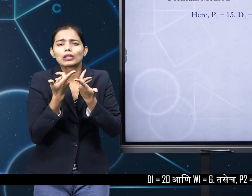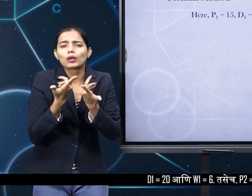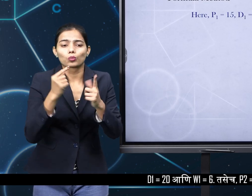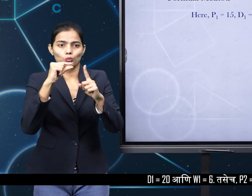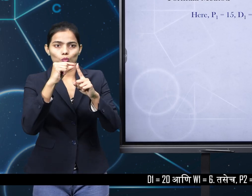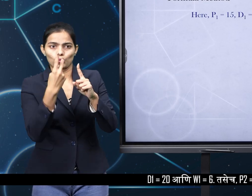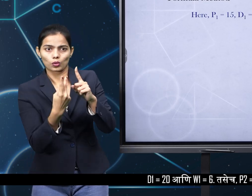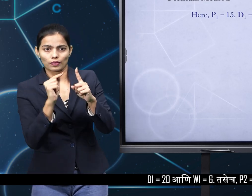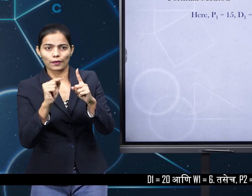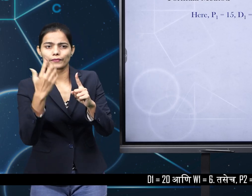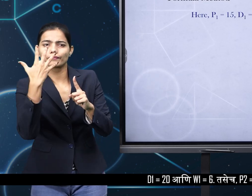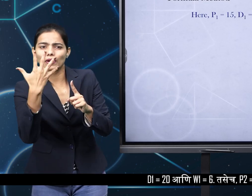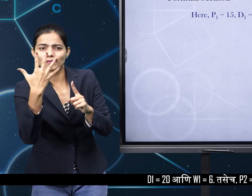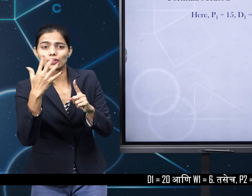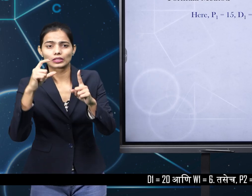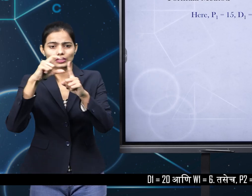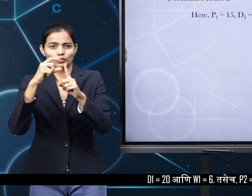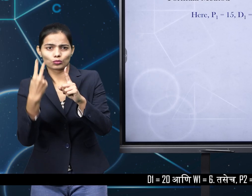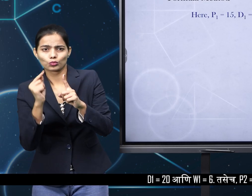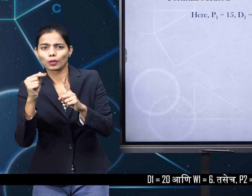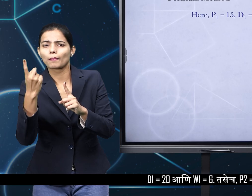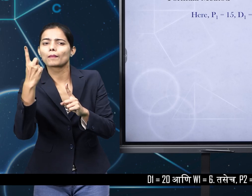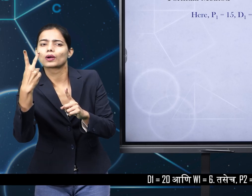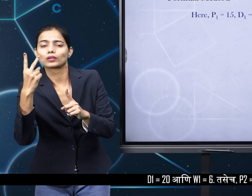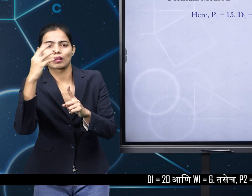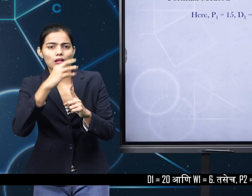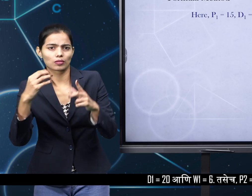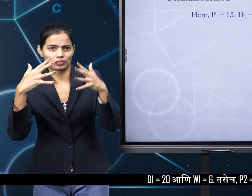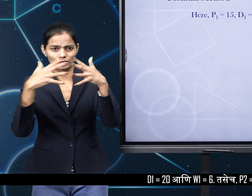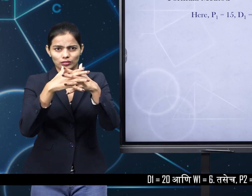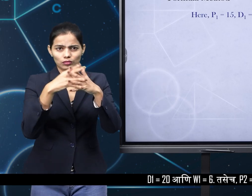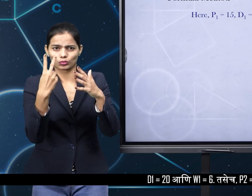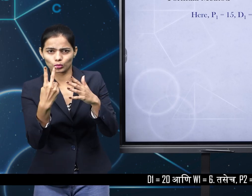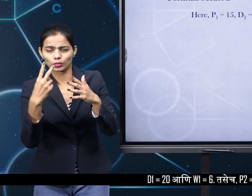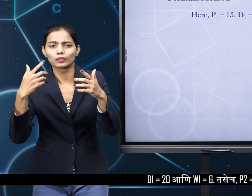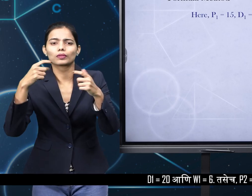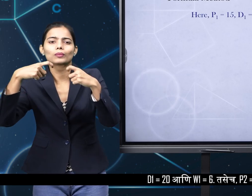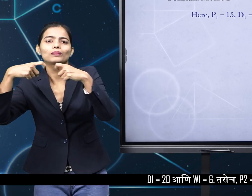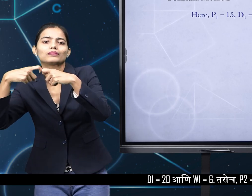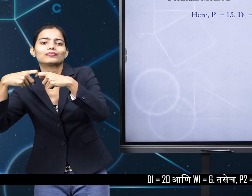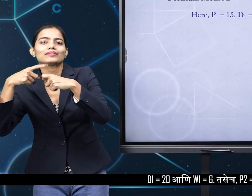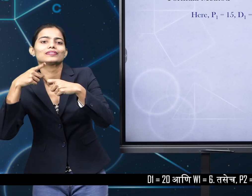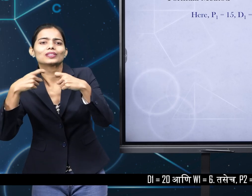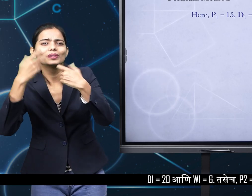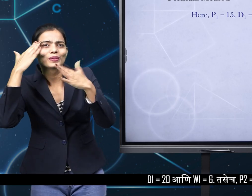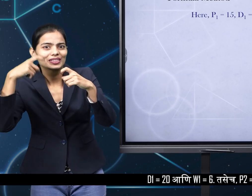6 तसेच P2 बरोबर 5, D2 बरोबर 12 आणि W2 बरोबर X.